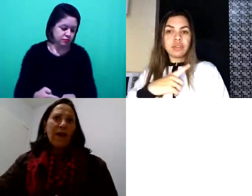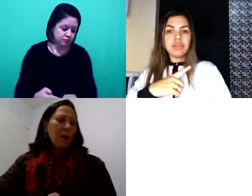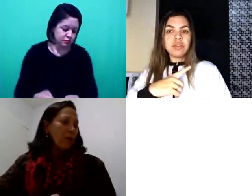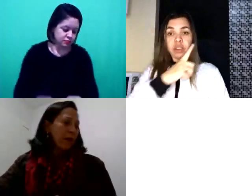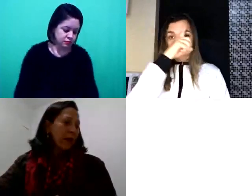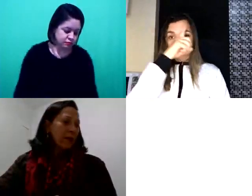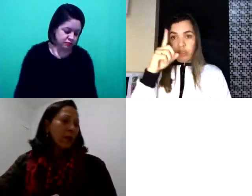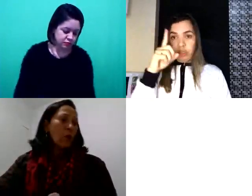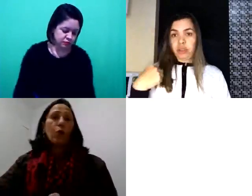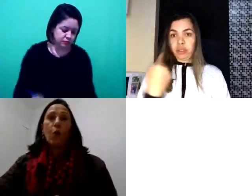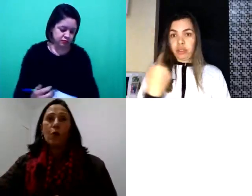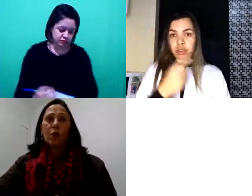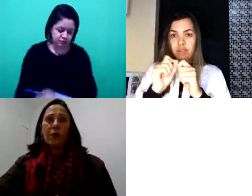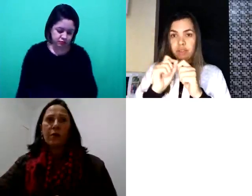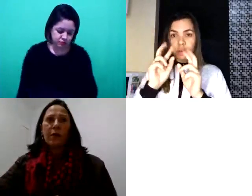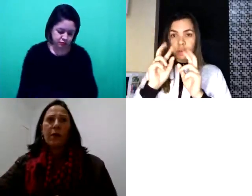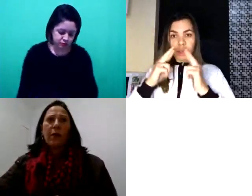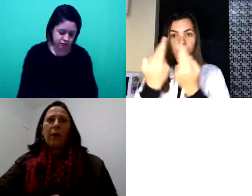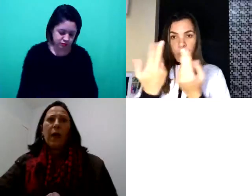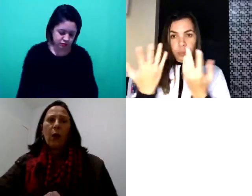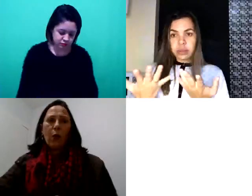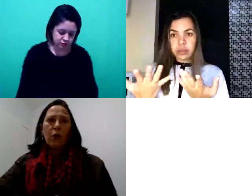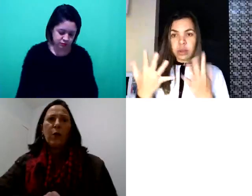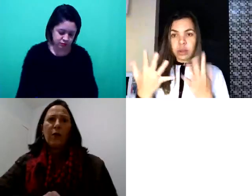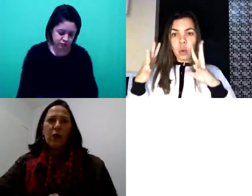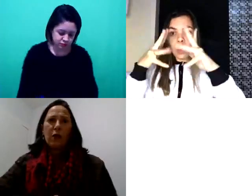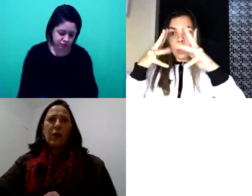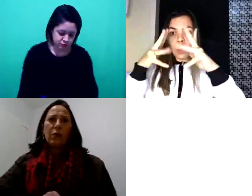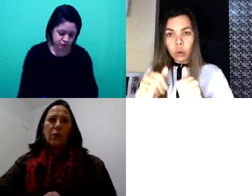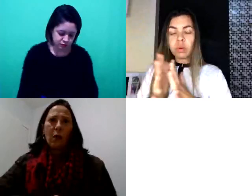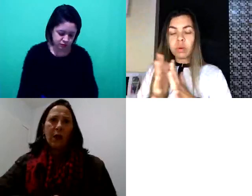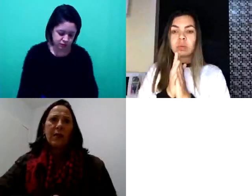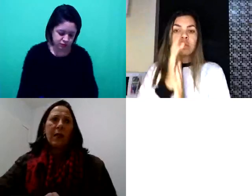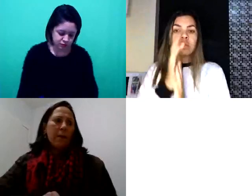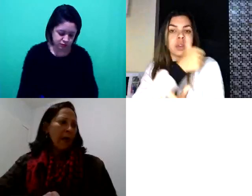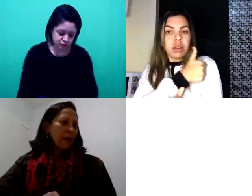uma webconferência com todos, alunos, professores, tutores,